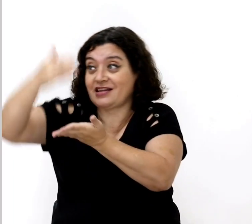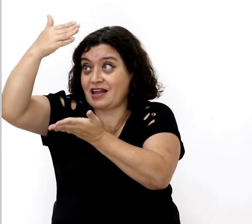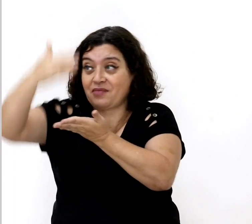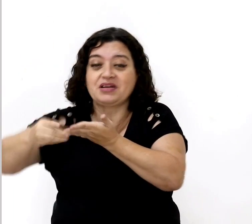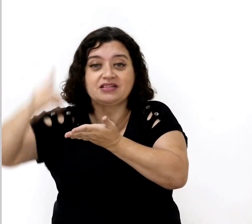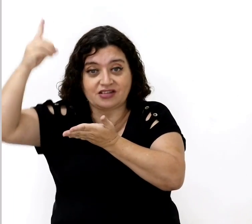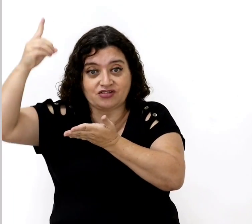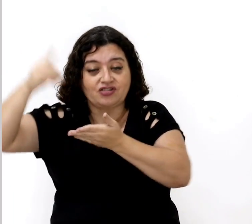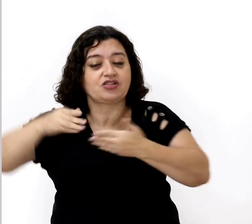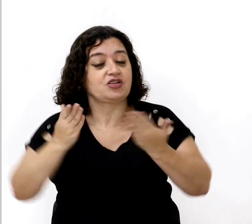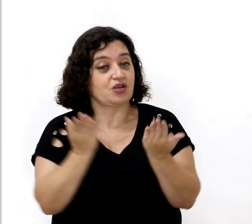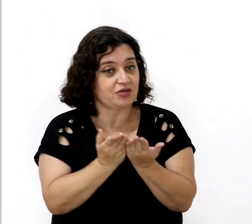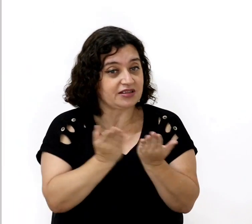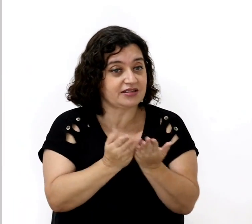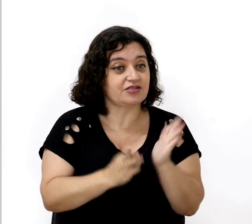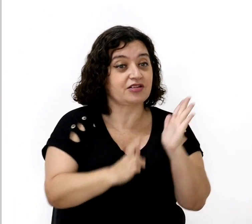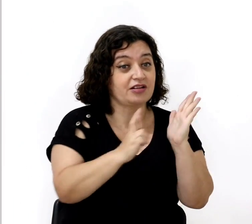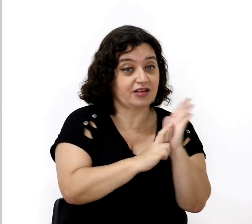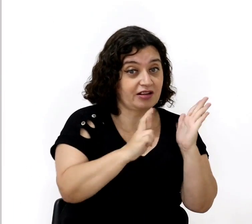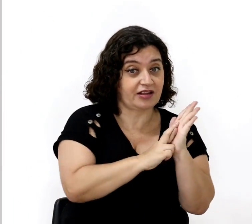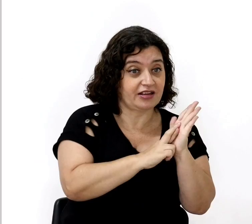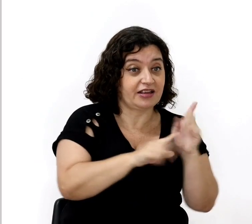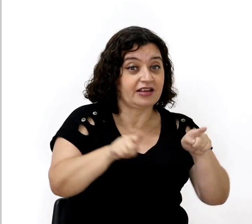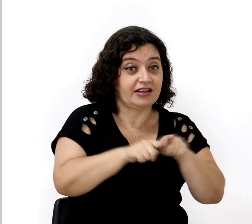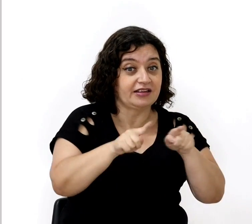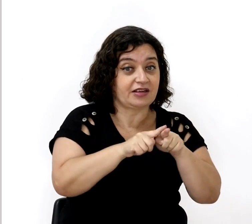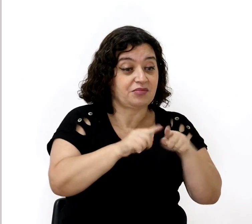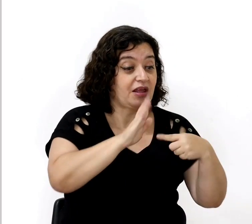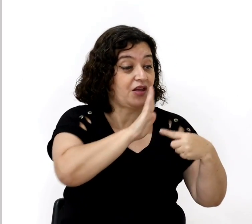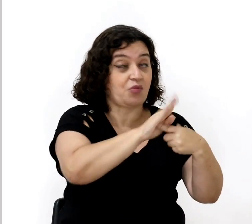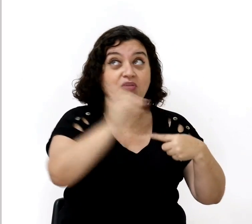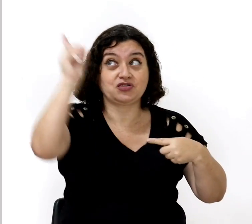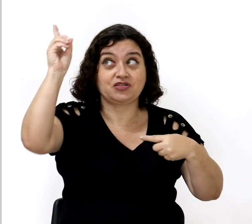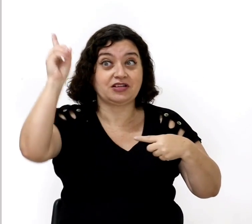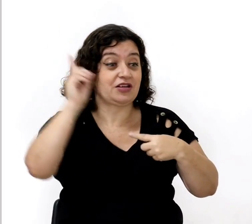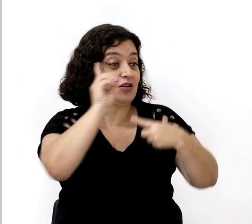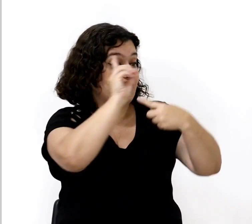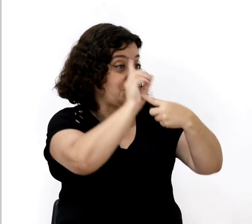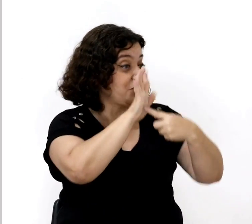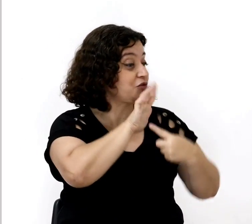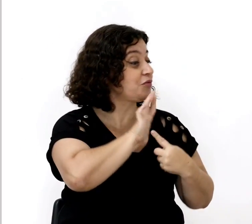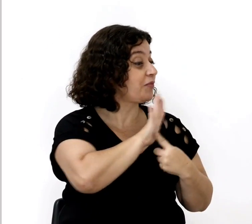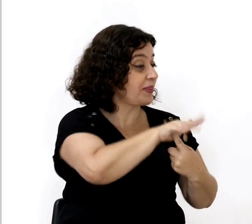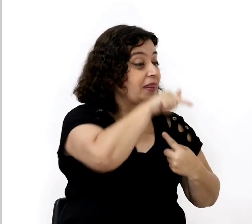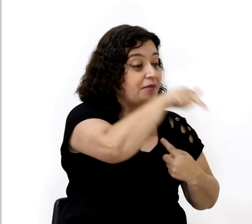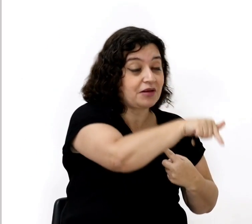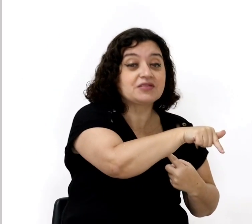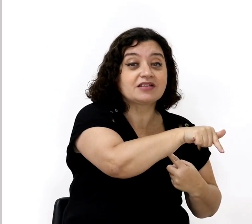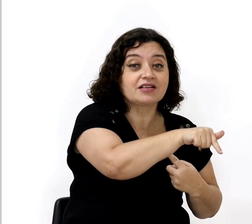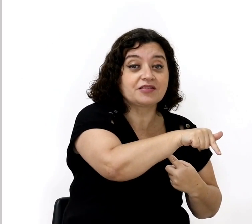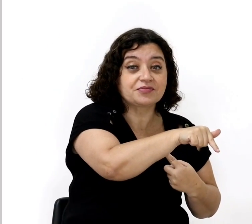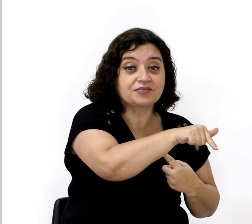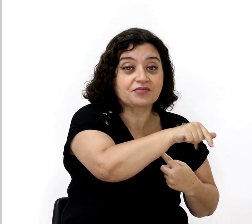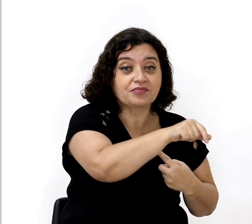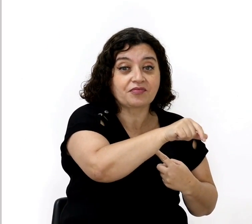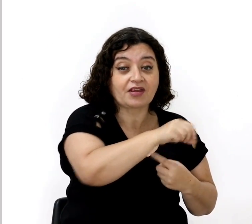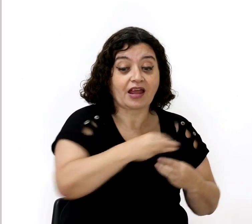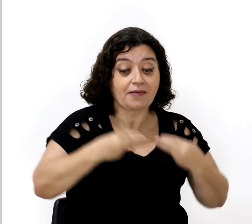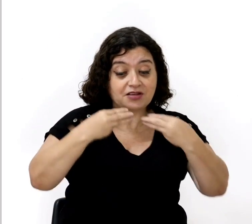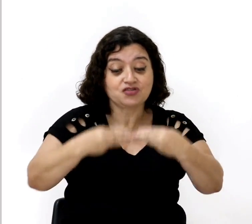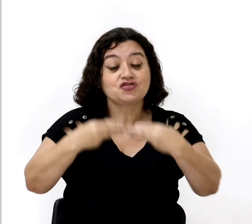mesmo tempo, como cristão e representante do reino, eu levo Deus até você, né? Sim. E aí isso encaixa perfeitamente nessa ideia